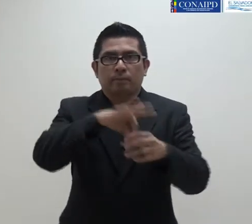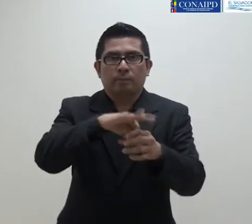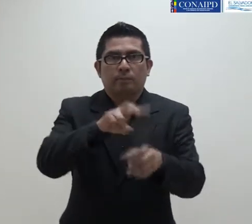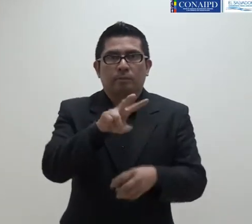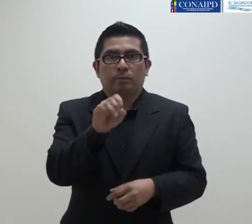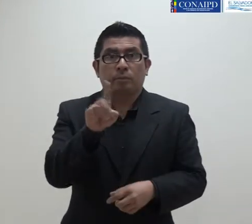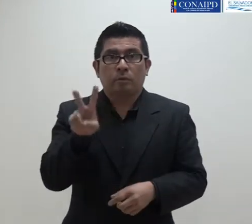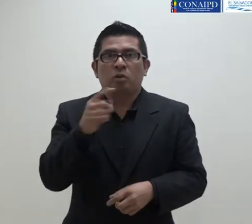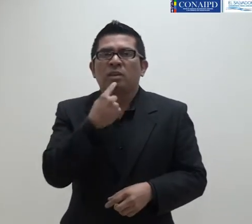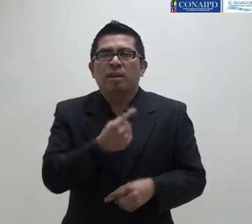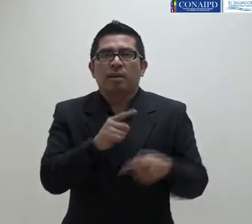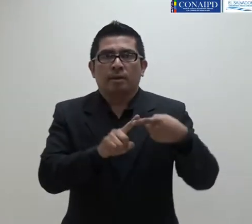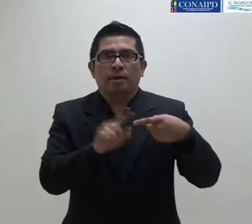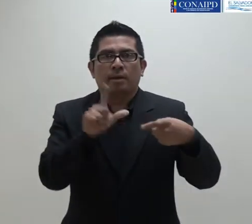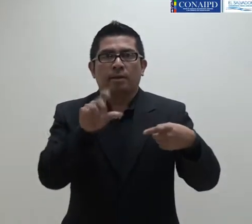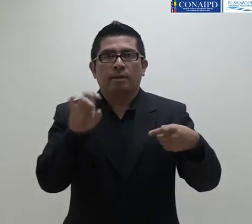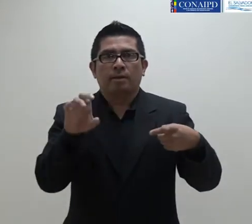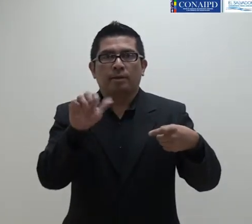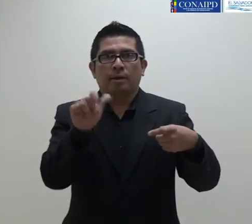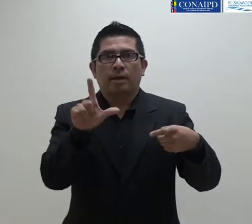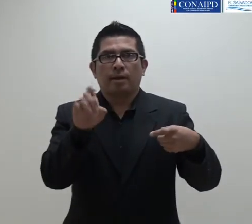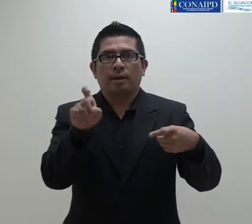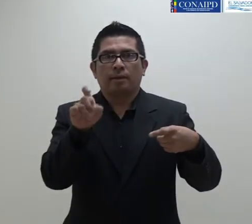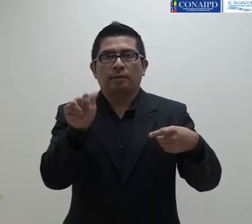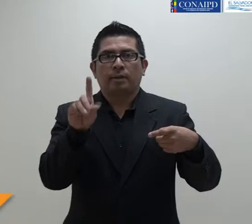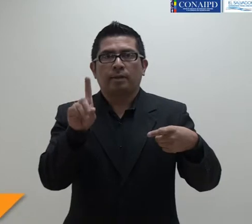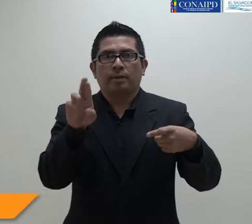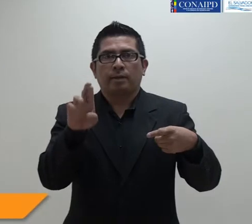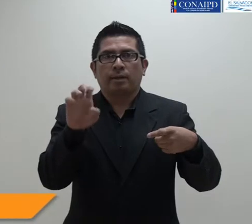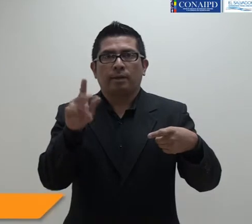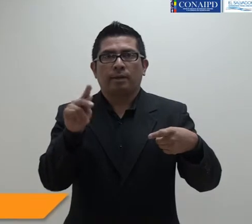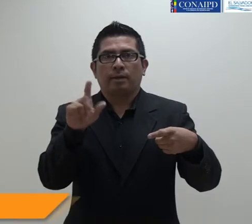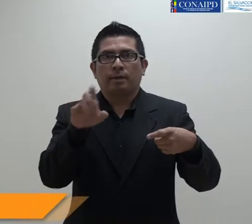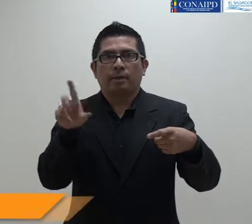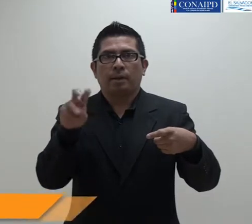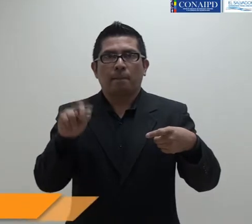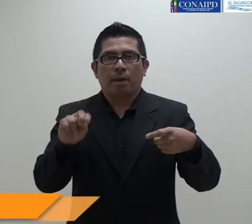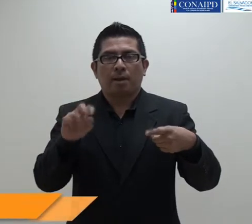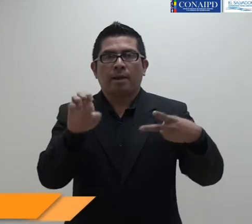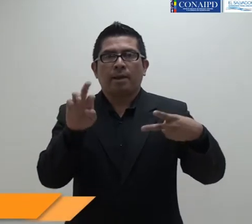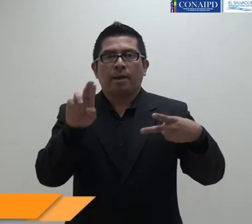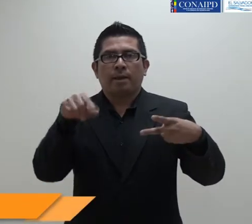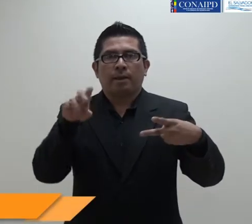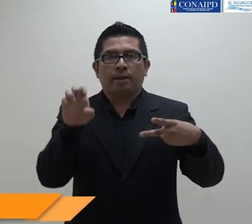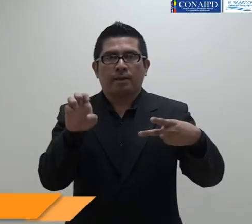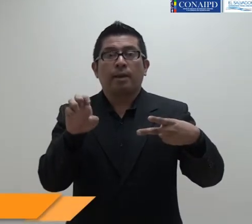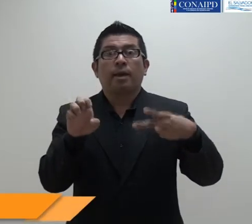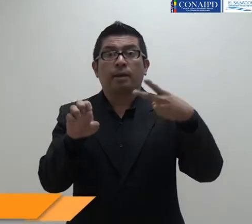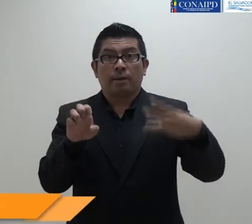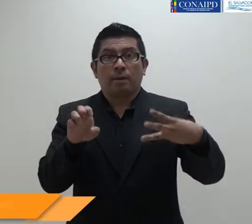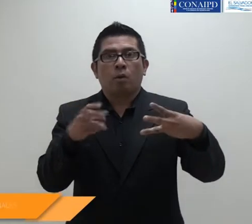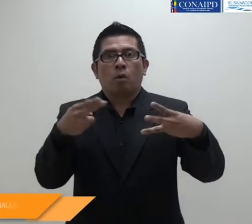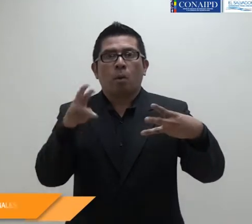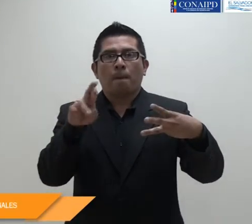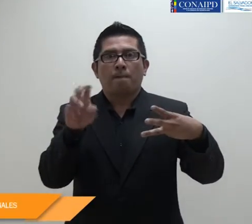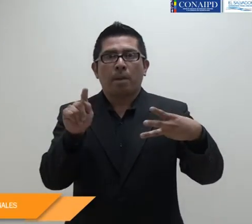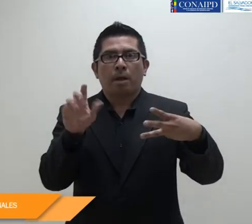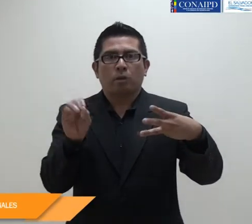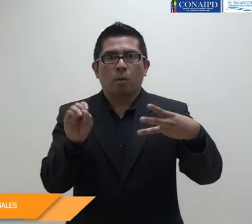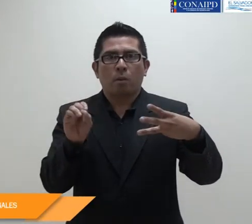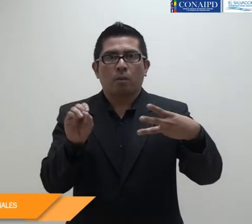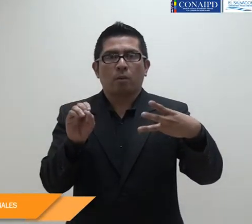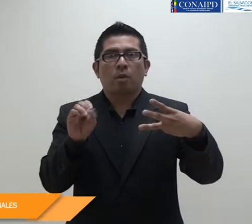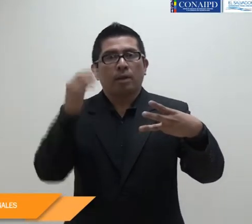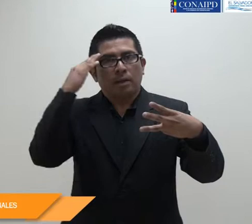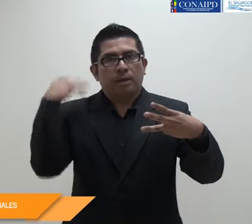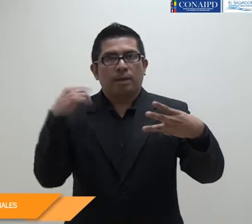los candidatos fueron el licenciado Alexander Kellman, señor Demetrio Enrique Ruano Perdomo, señor Nelson Humberto Barahona Montano y